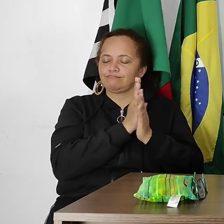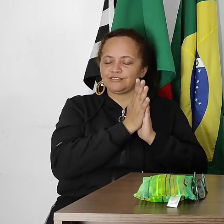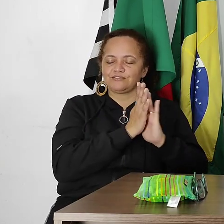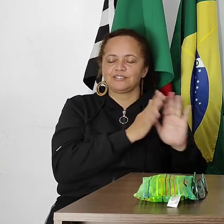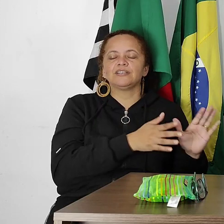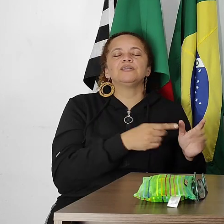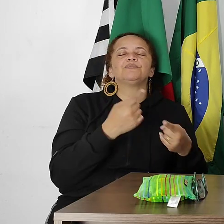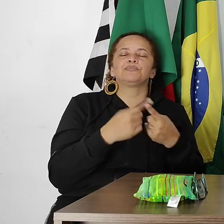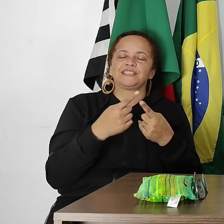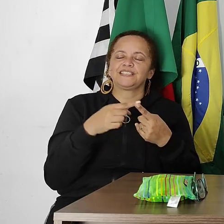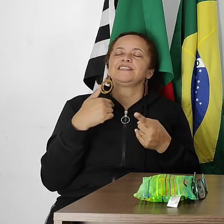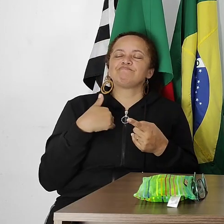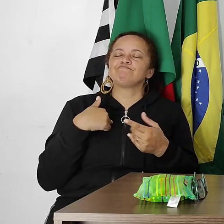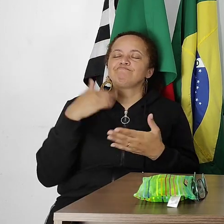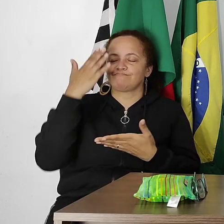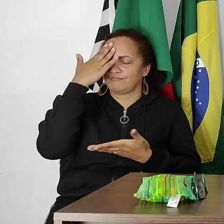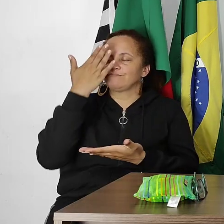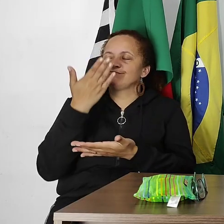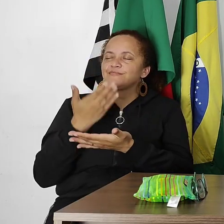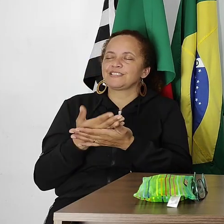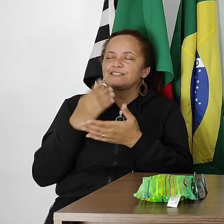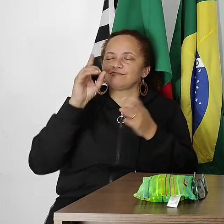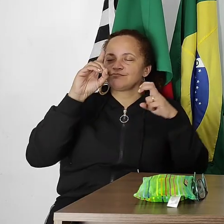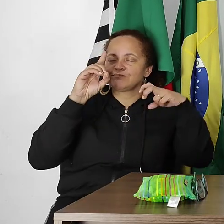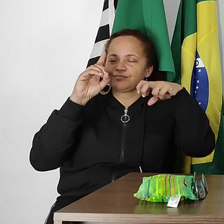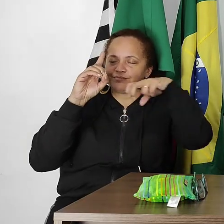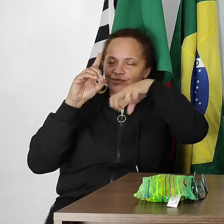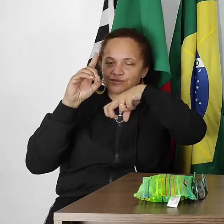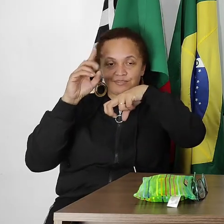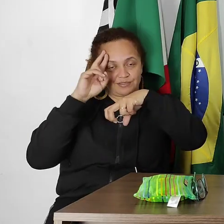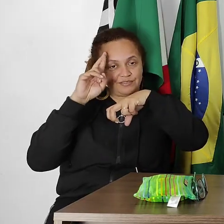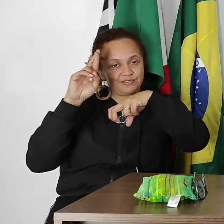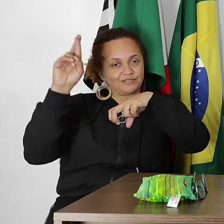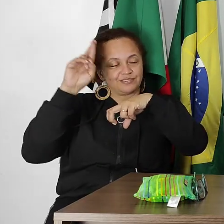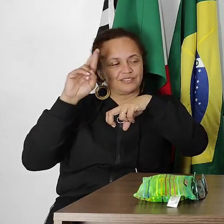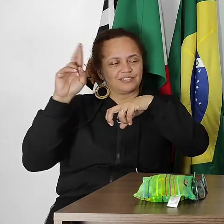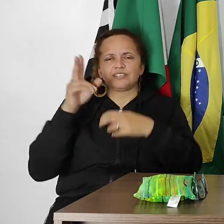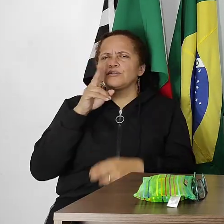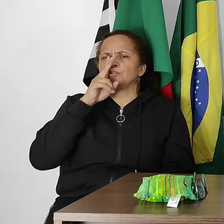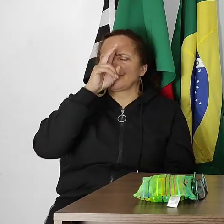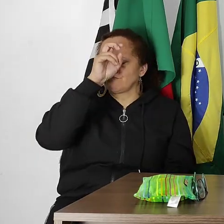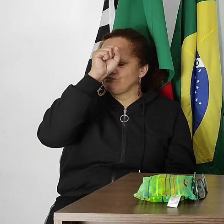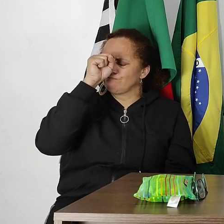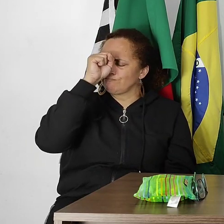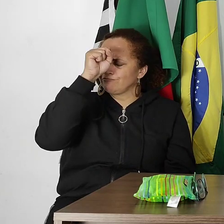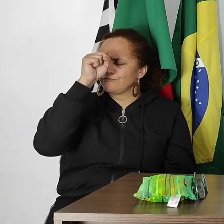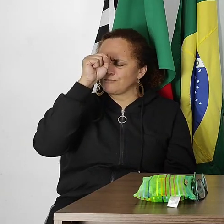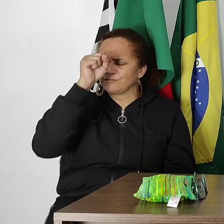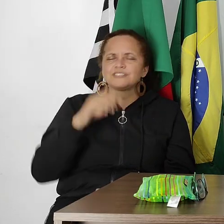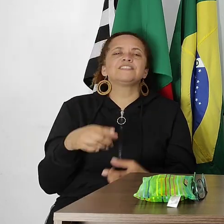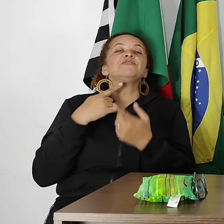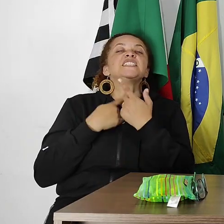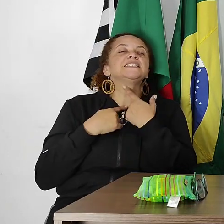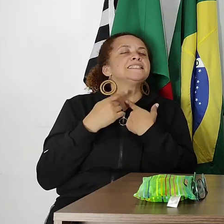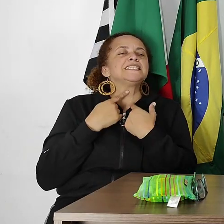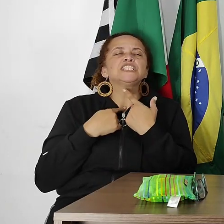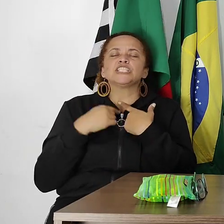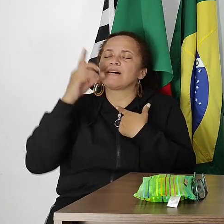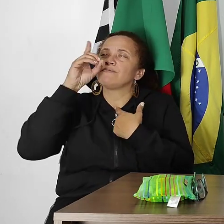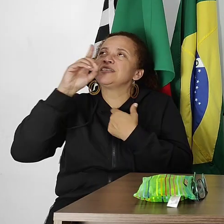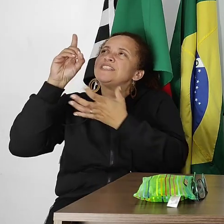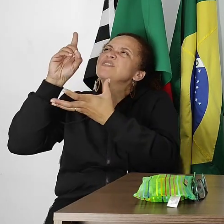estava firme ali, né? Naquele propósito de buscar o Senhor com muita fome. Eu estava com muita fome de Deus. Eu lia a